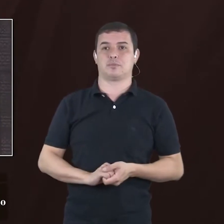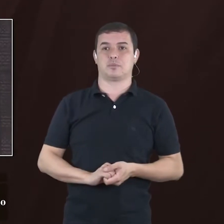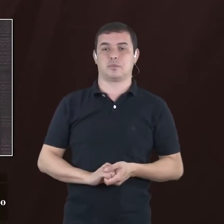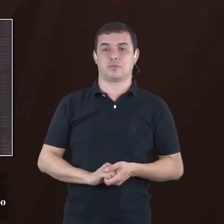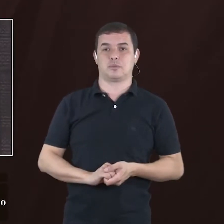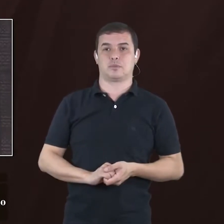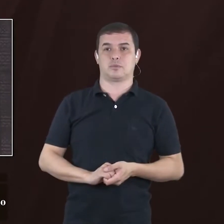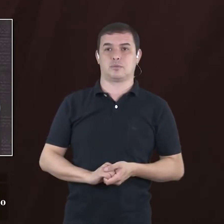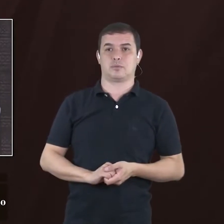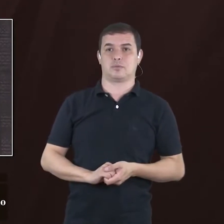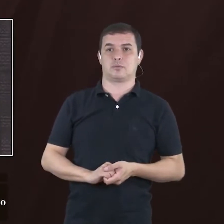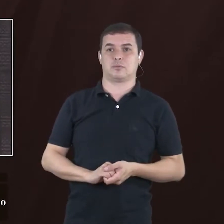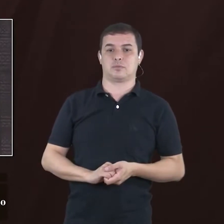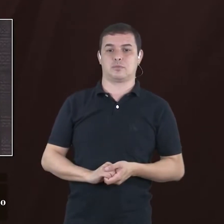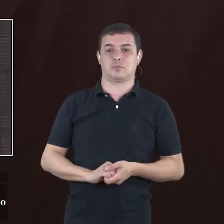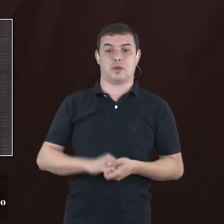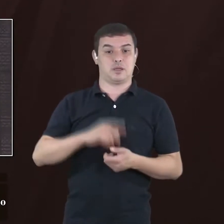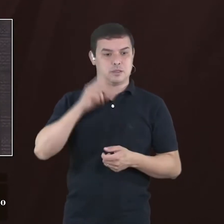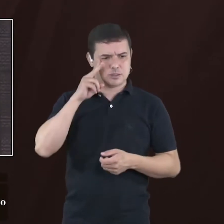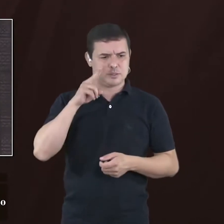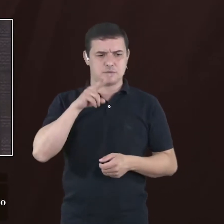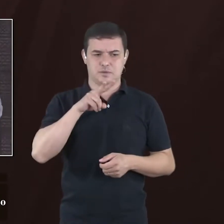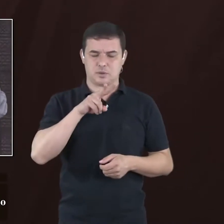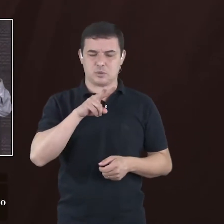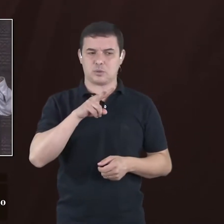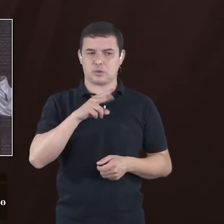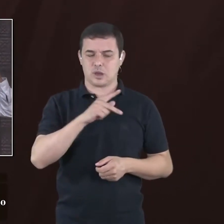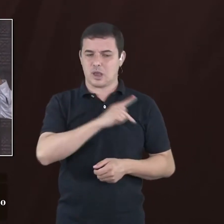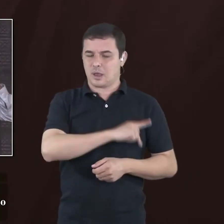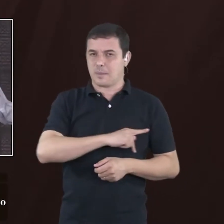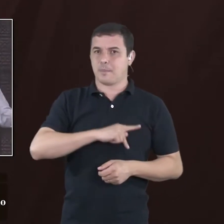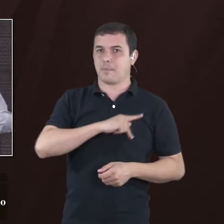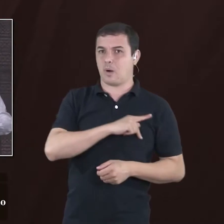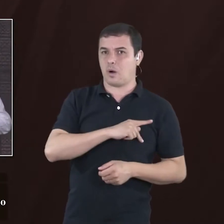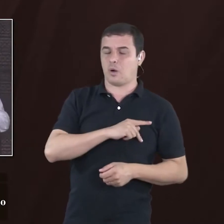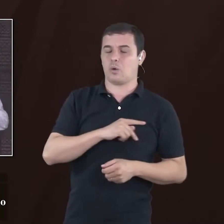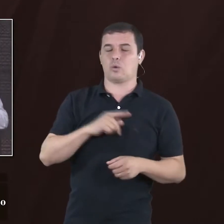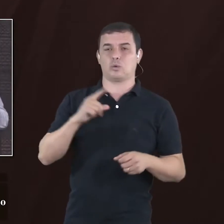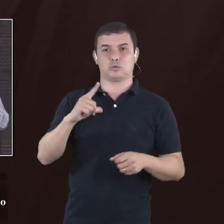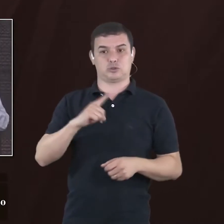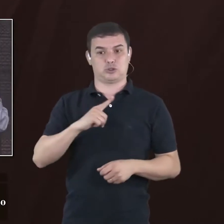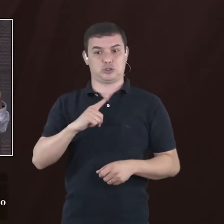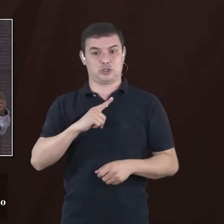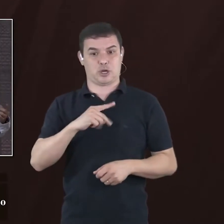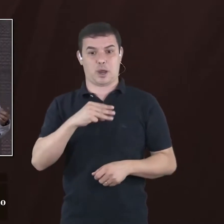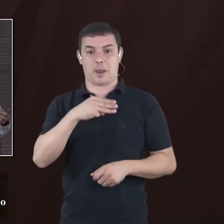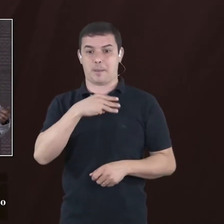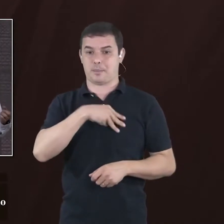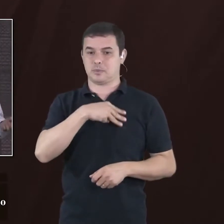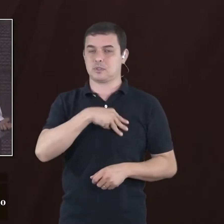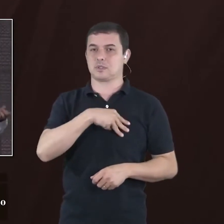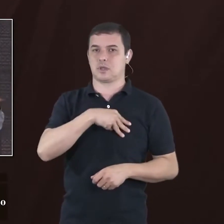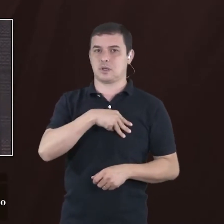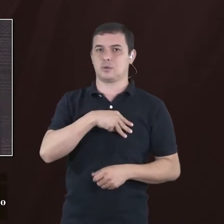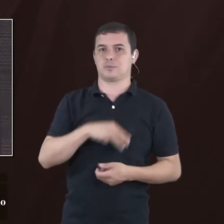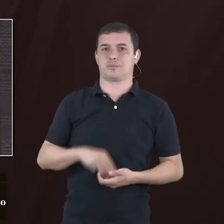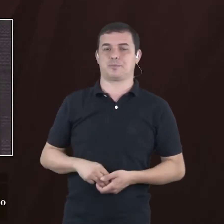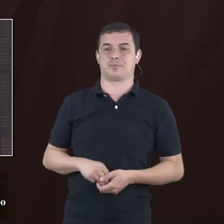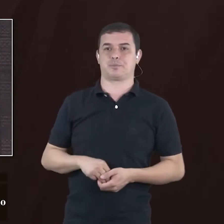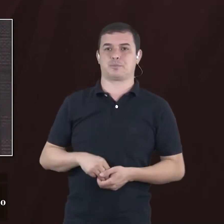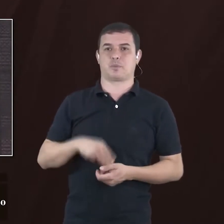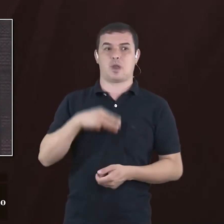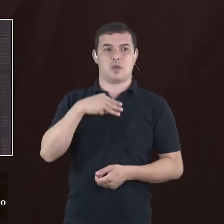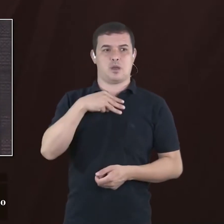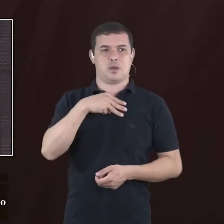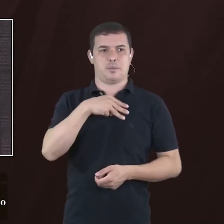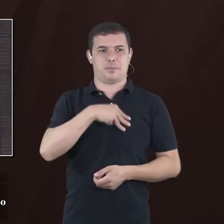boa, que eles reconheceram que havia um ministério da incircuncisão